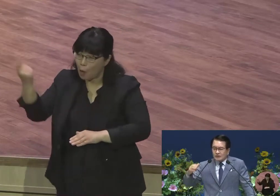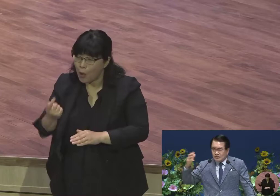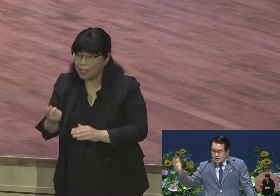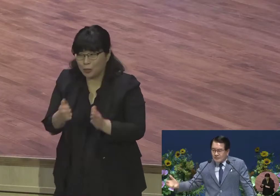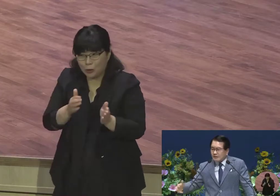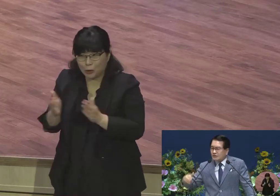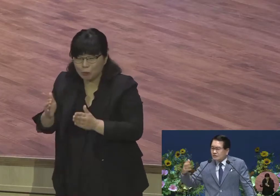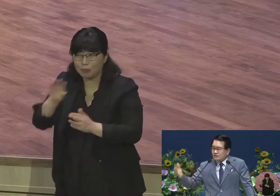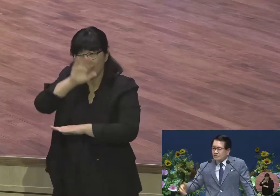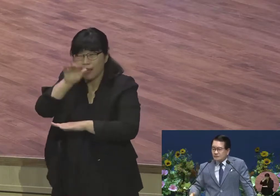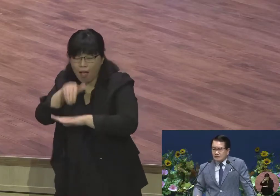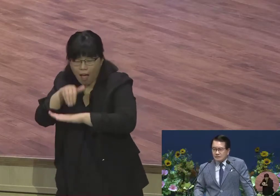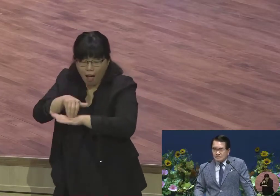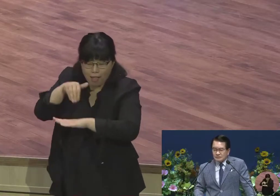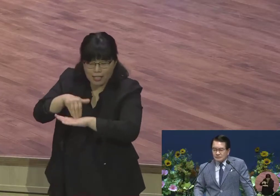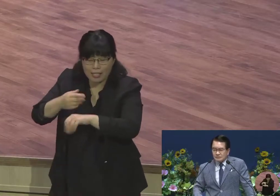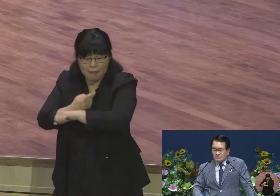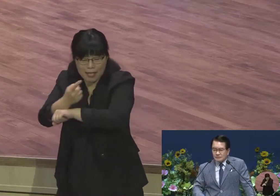일찍 와서 연습하죠